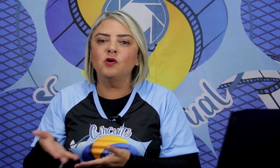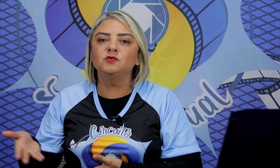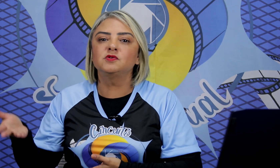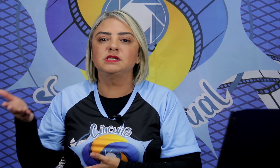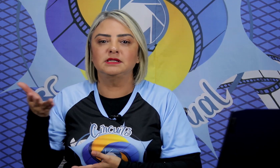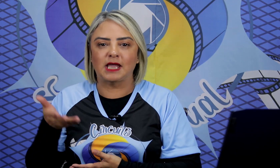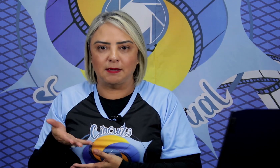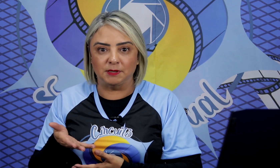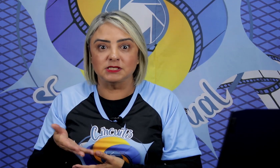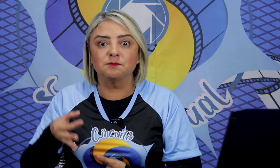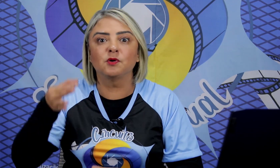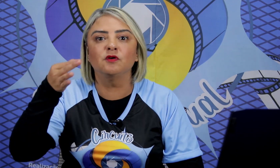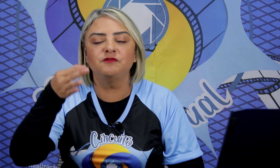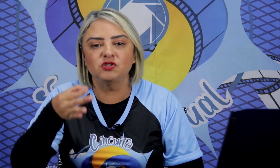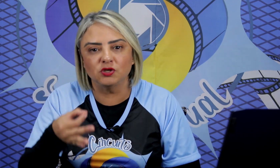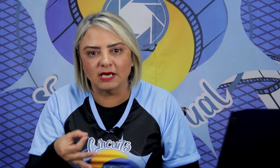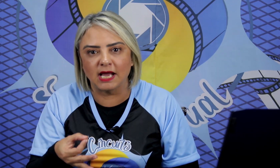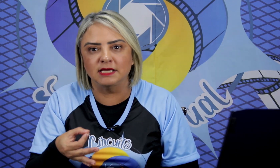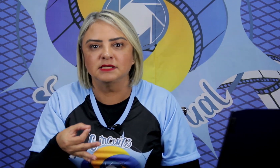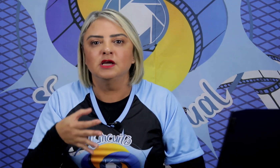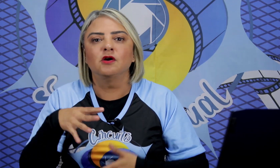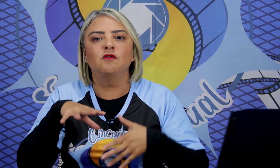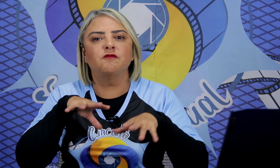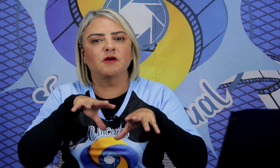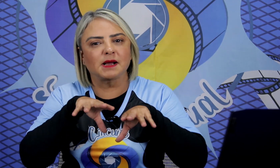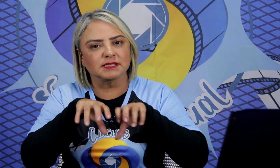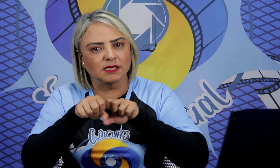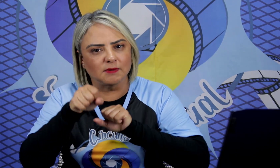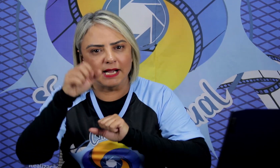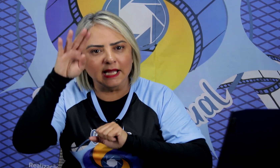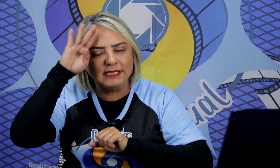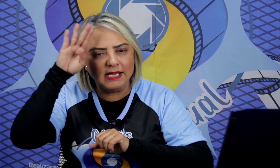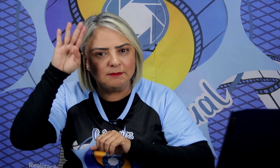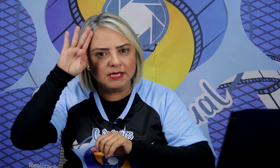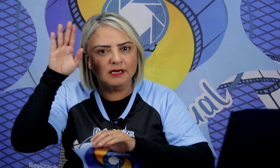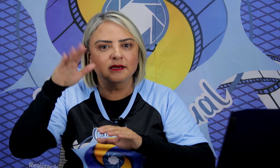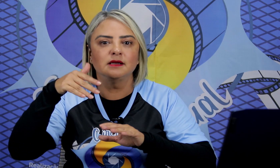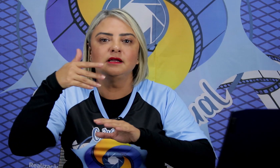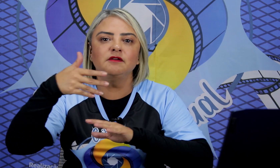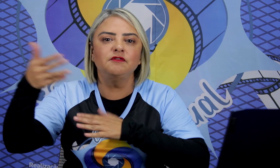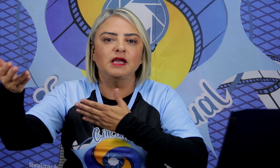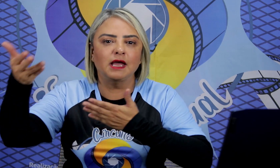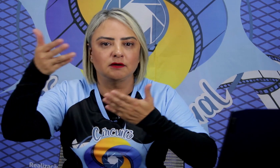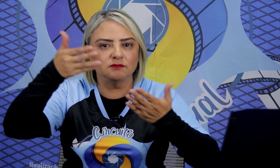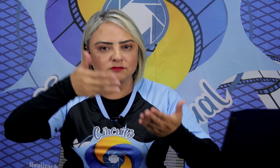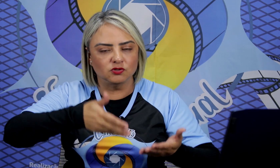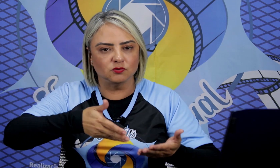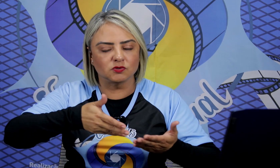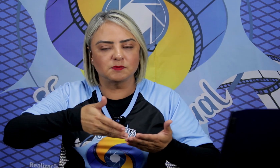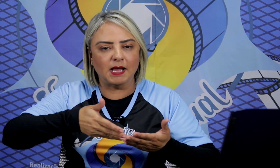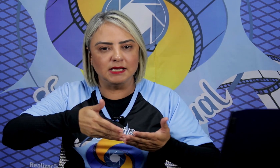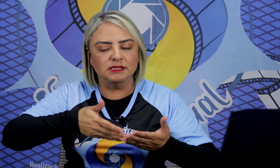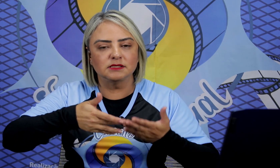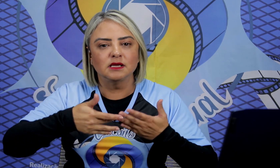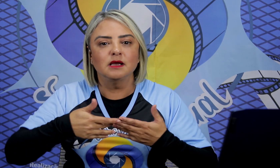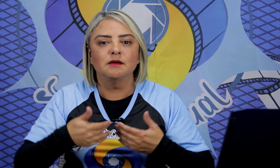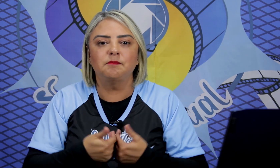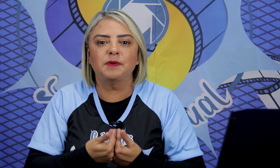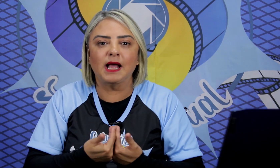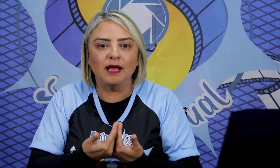outros intérpretes profissionais com formação acadêmica que vieram de outros países para